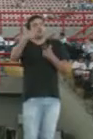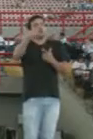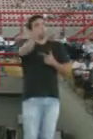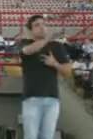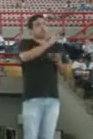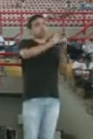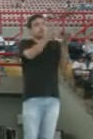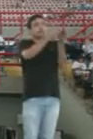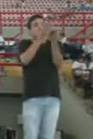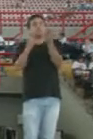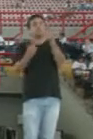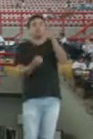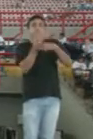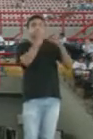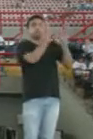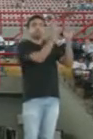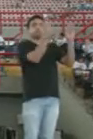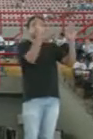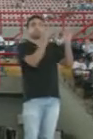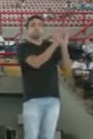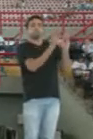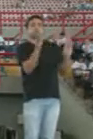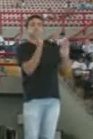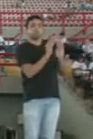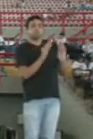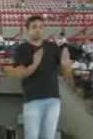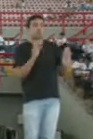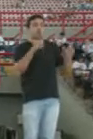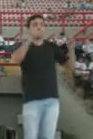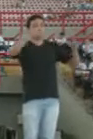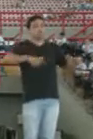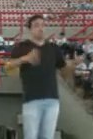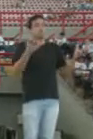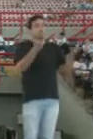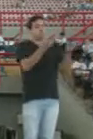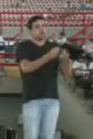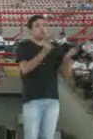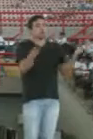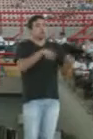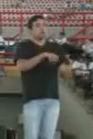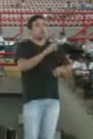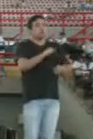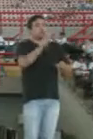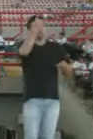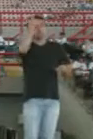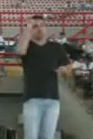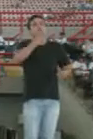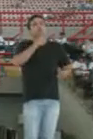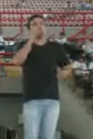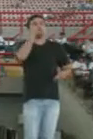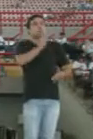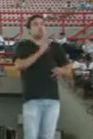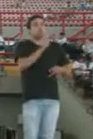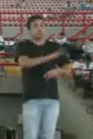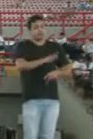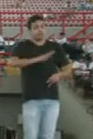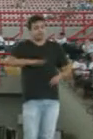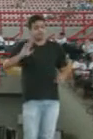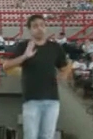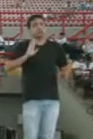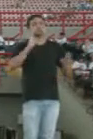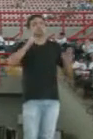chamou-se biblioteca. Um lugar maravilhoso, capaz de apaixonar os homens, as mulheres e as